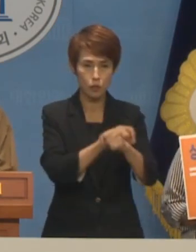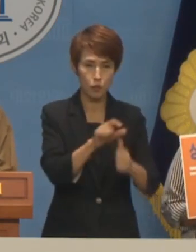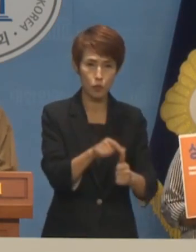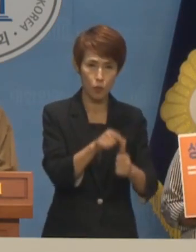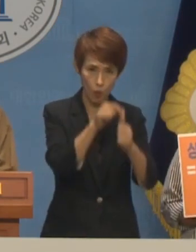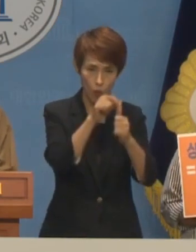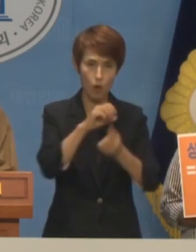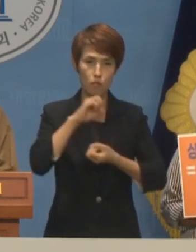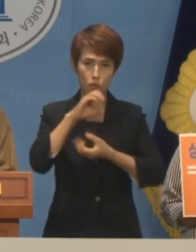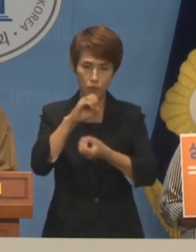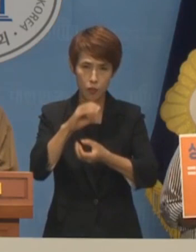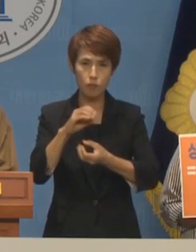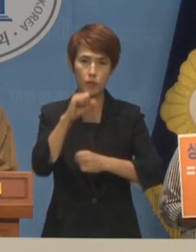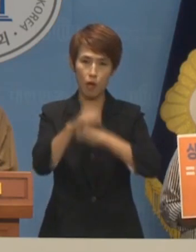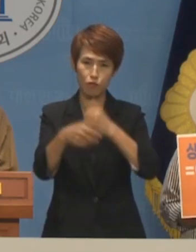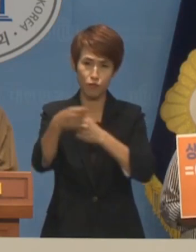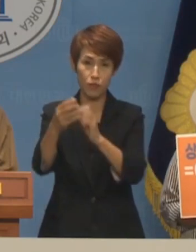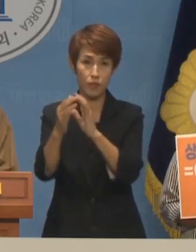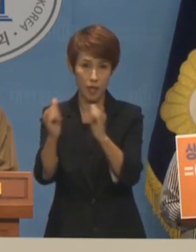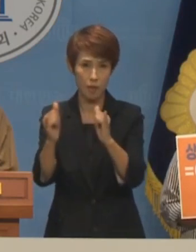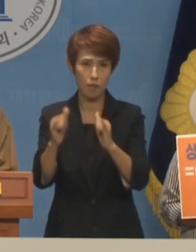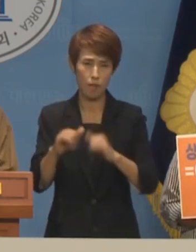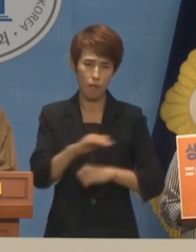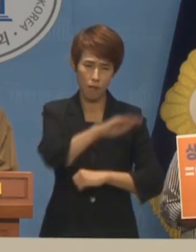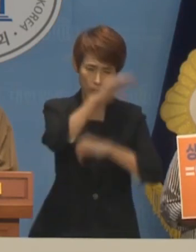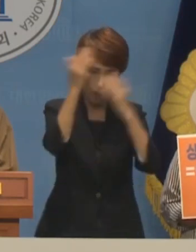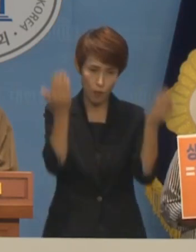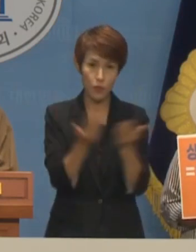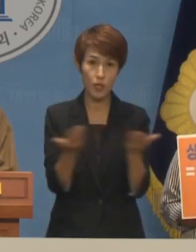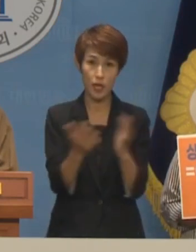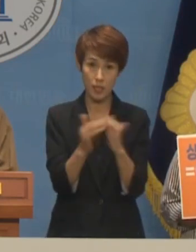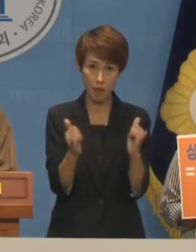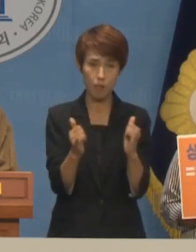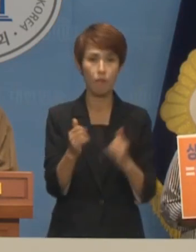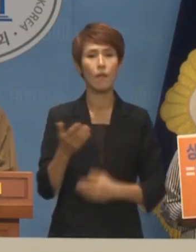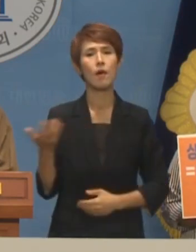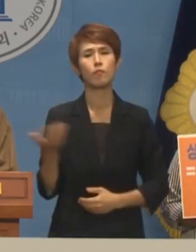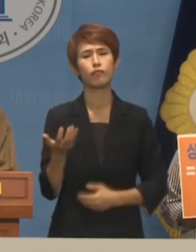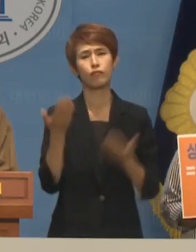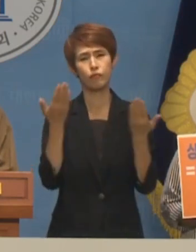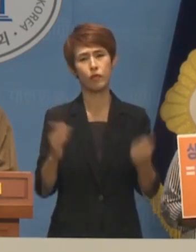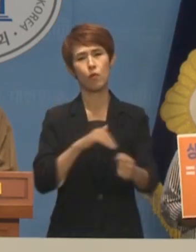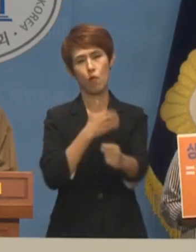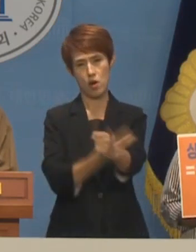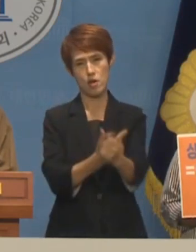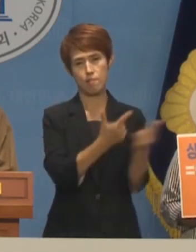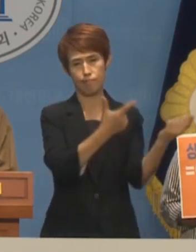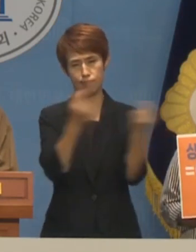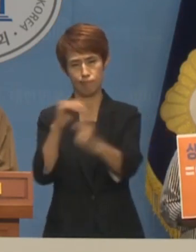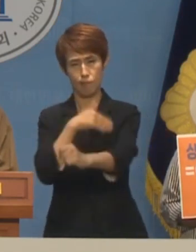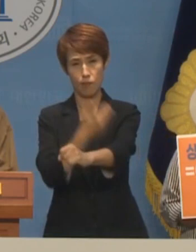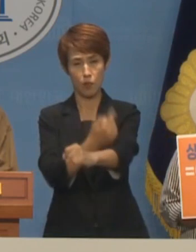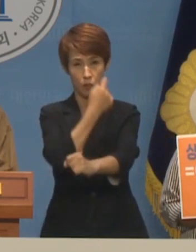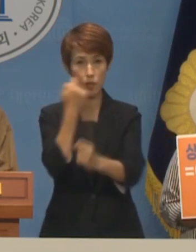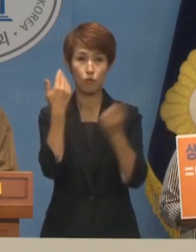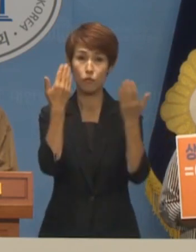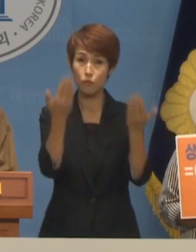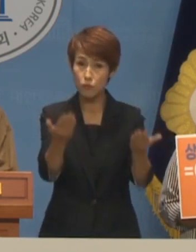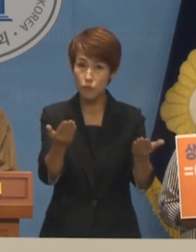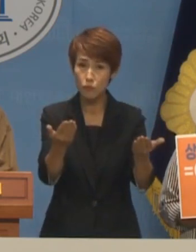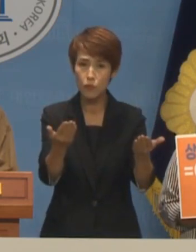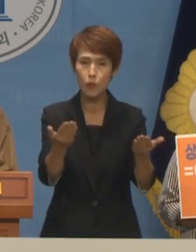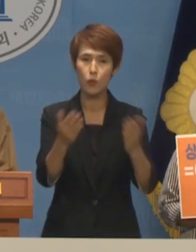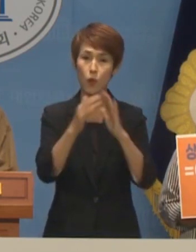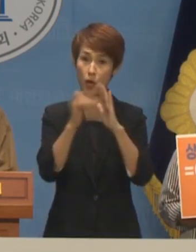플랫폼, 프리랜서 노동자 등 모든 일하는 사람에게 아프면 쉴 권리가 보편적 권리로서 보장되고